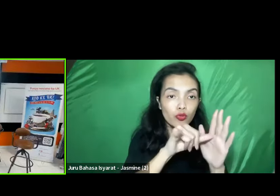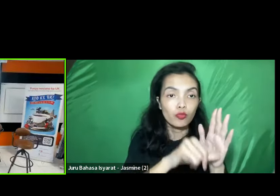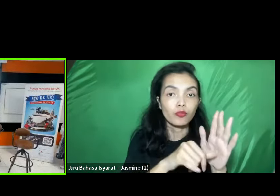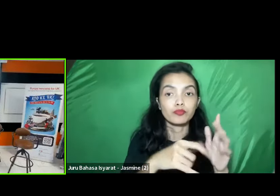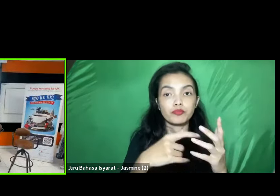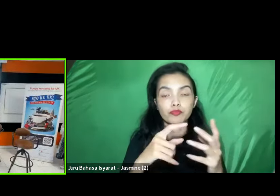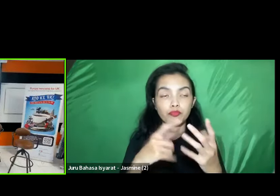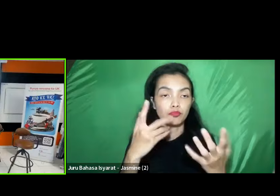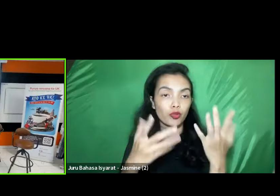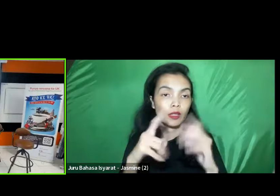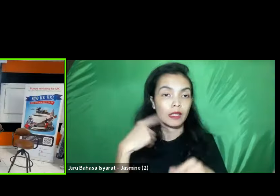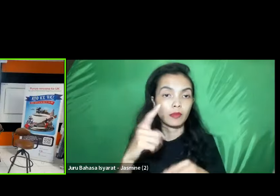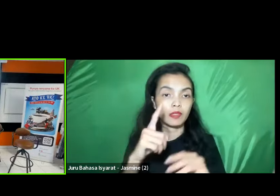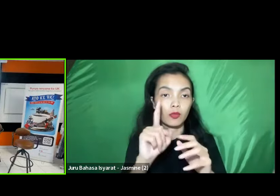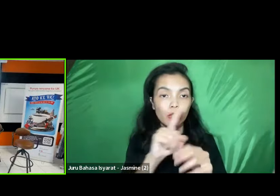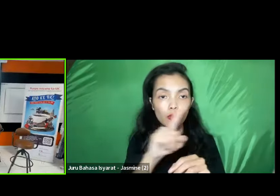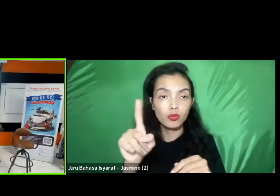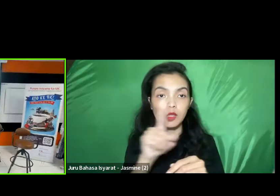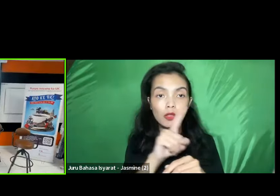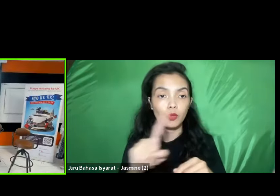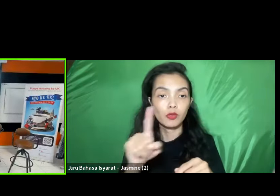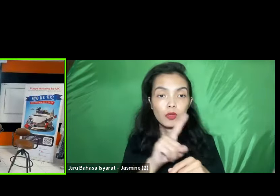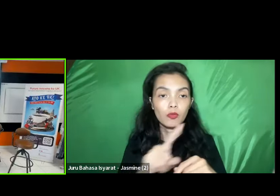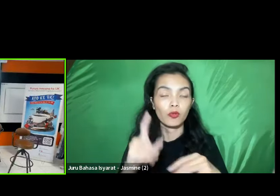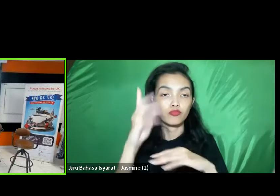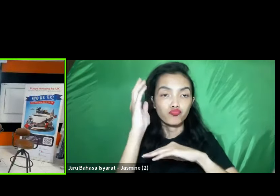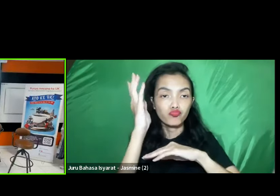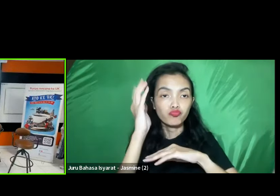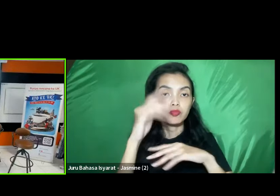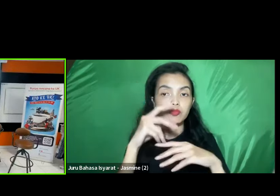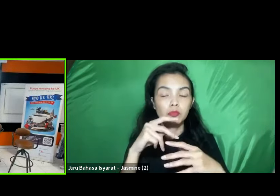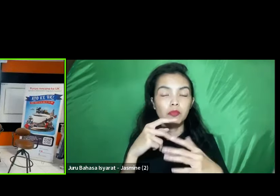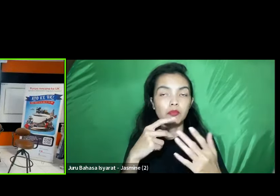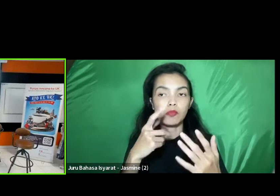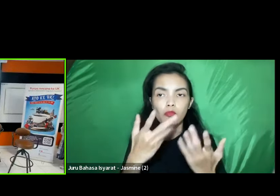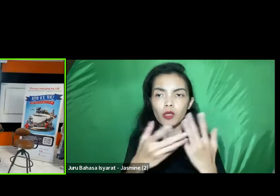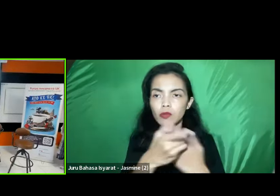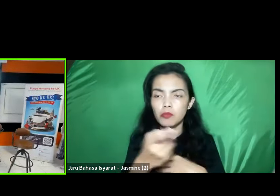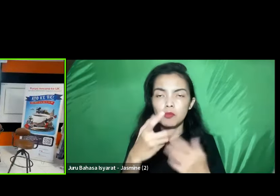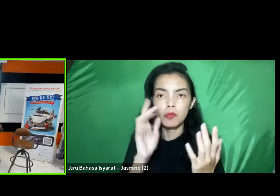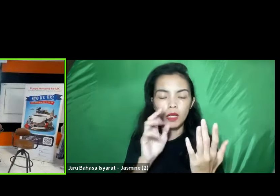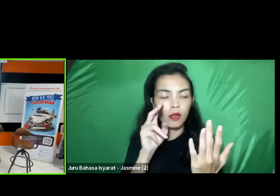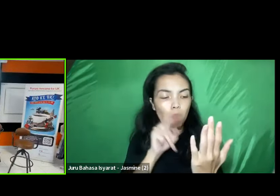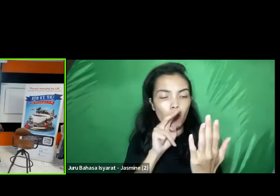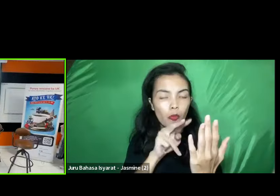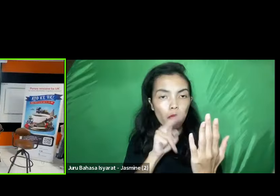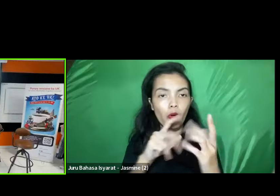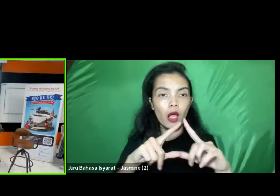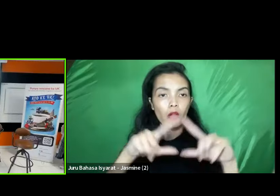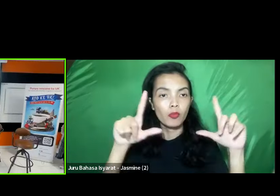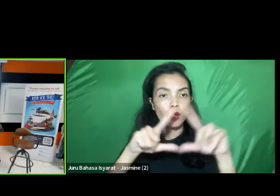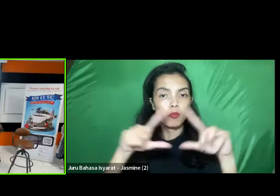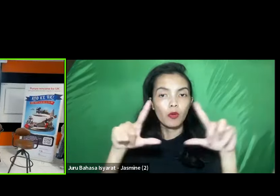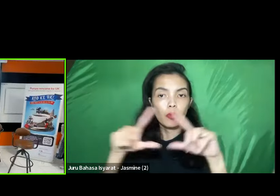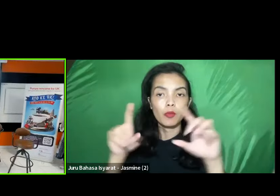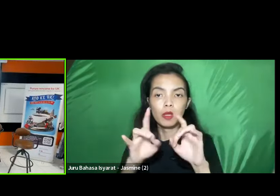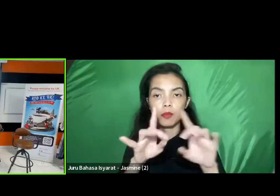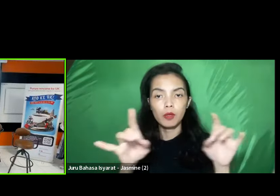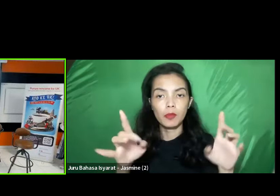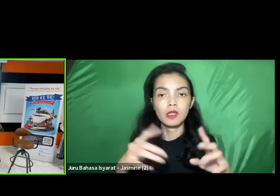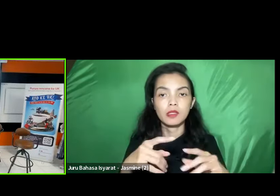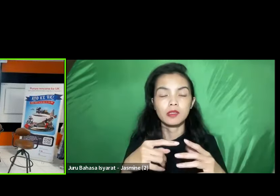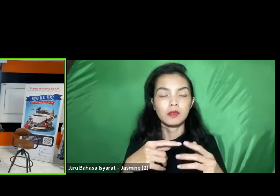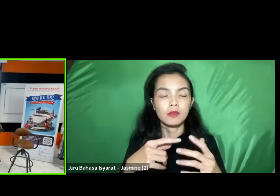minggu ya mungkin kalau teman-teman kan kayaknya di sini aku lihat ada banyak yang ikut igennya gitu ya dengan alumni yang berbeda-beda itu kita sampai 10.000 viewers